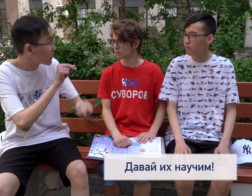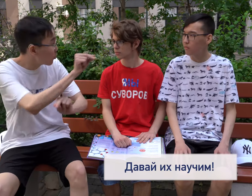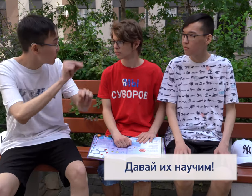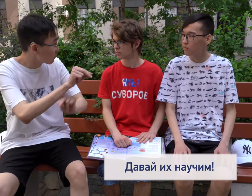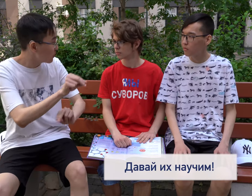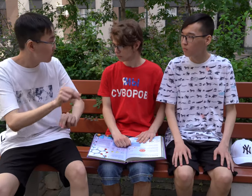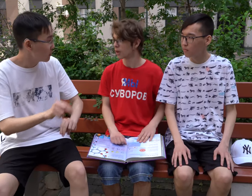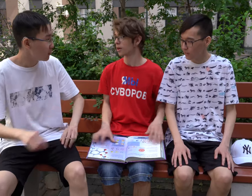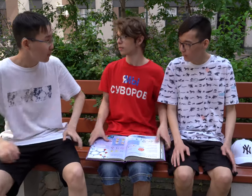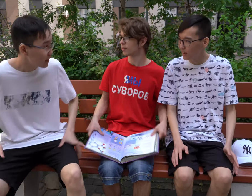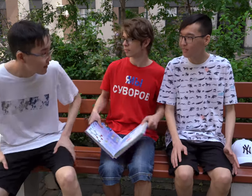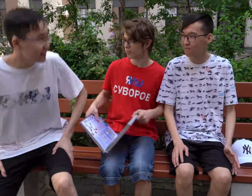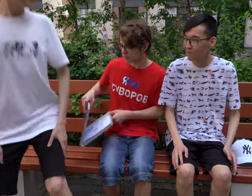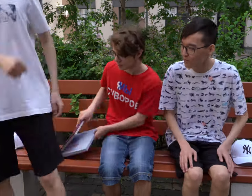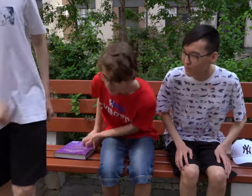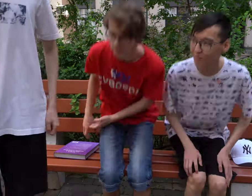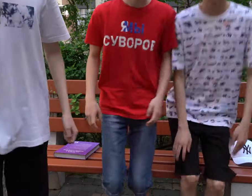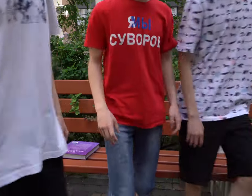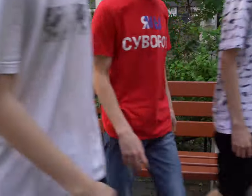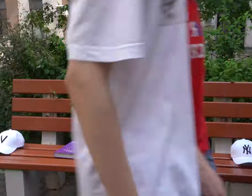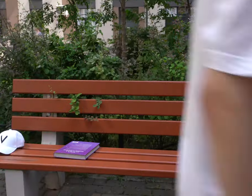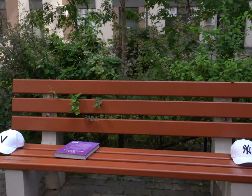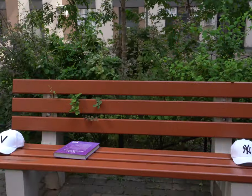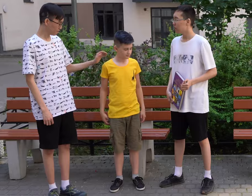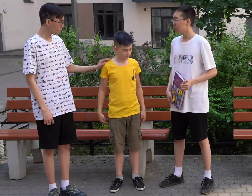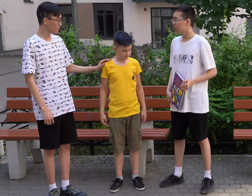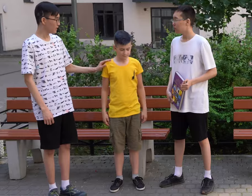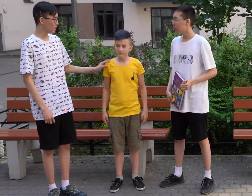Давай их научим. Давай.